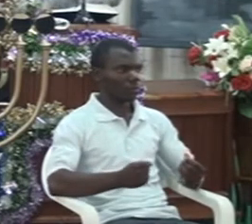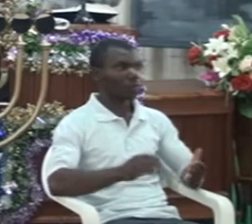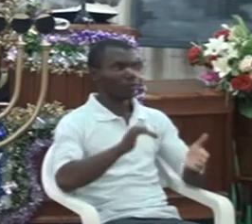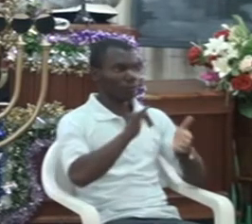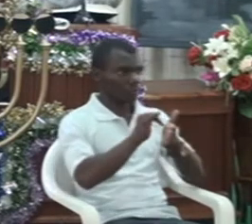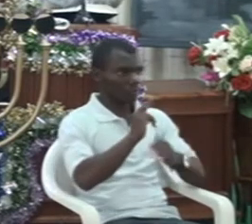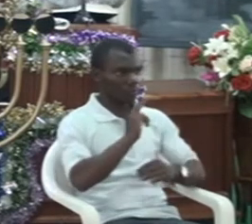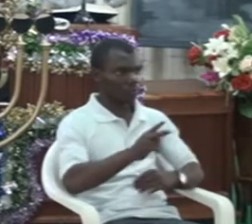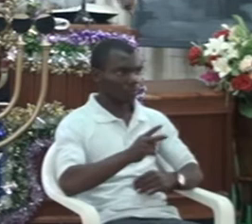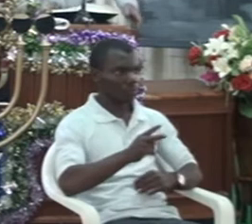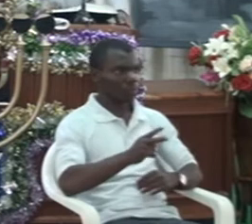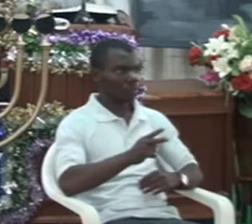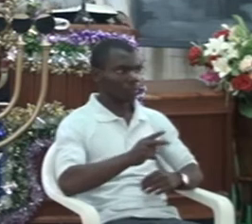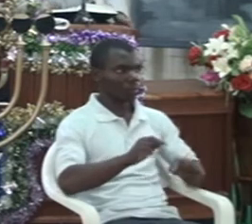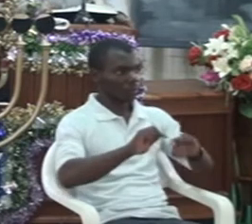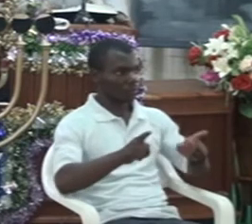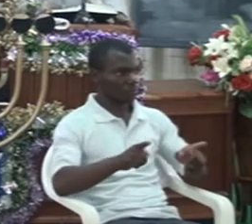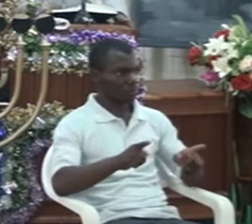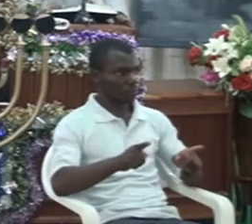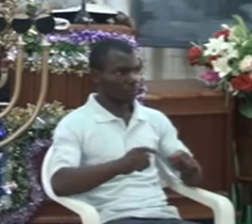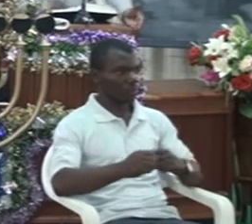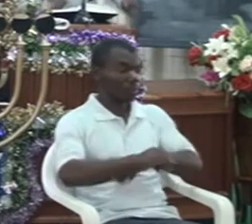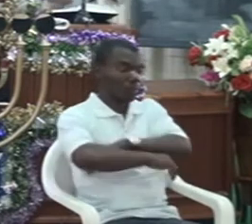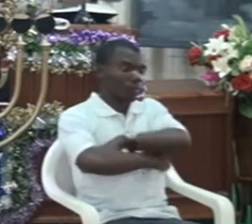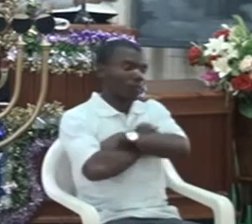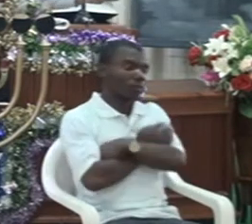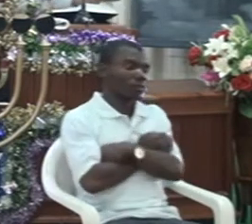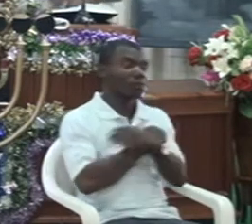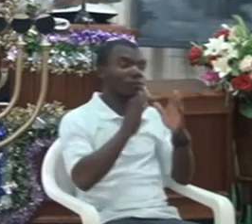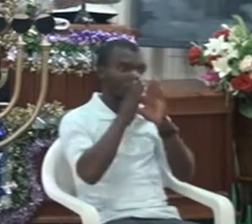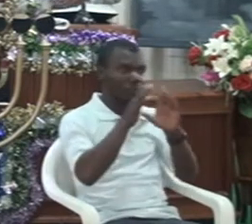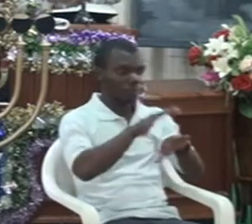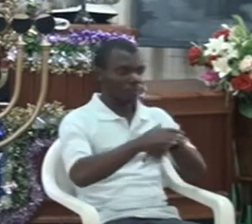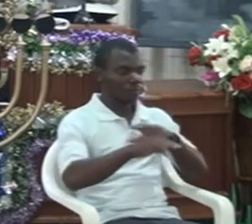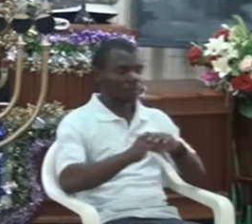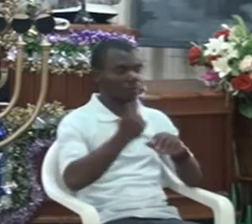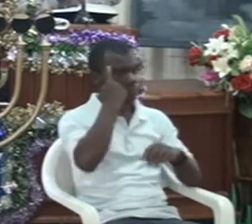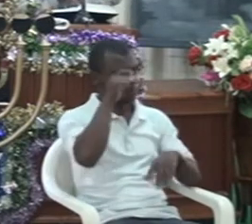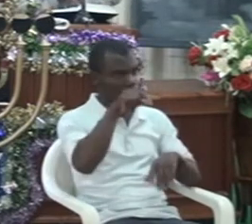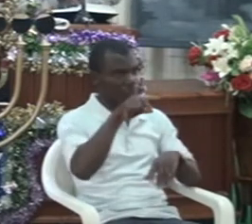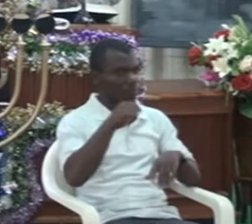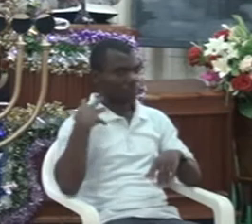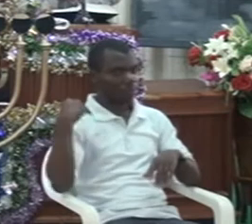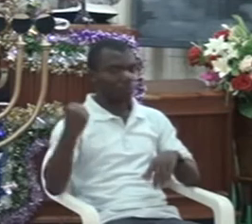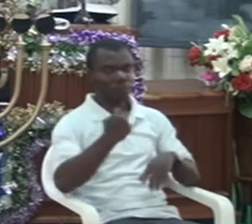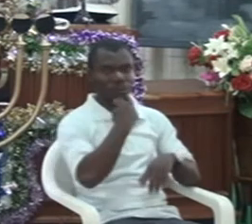vrai. Ni kweli. Mais mais nous n'allons pas croiser les bras. Frère Branham dit.